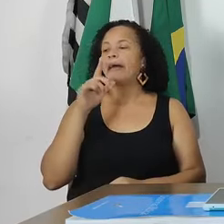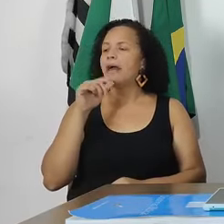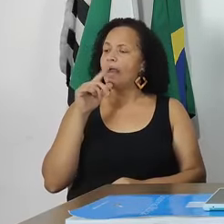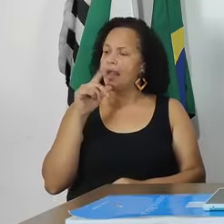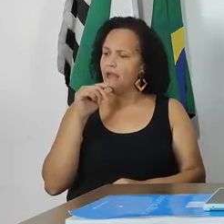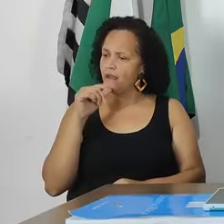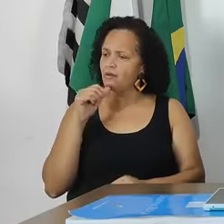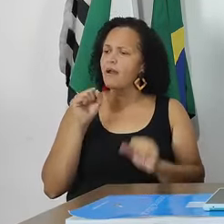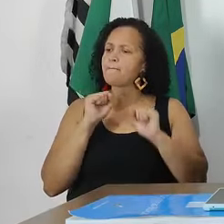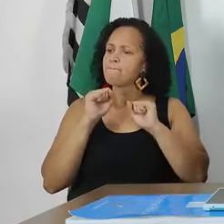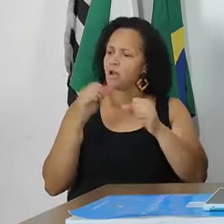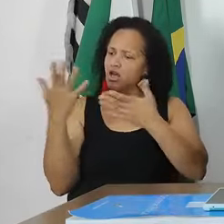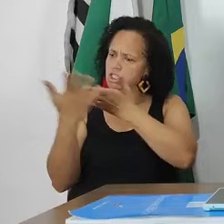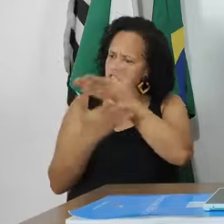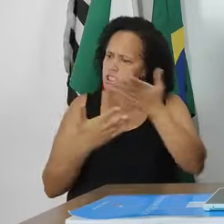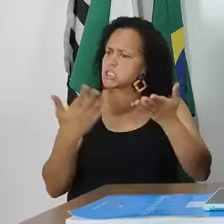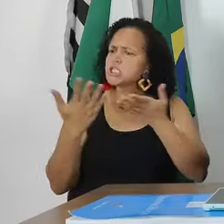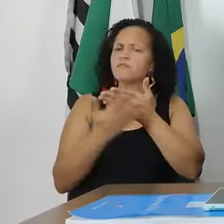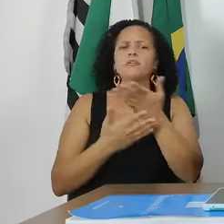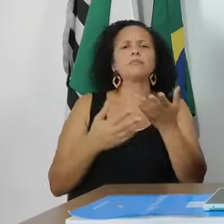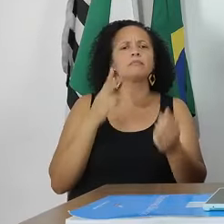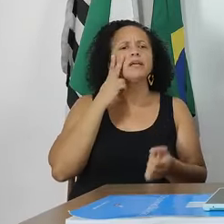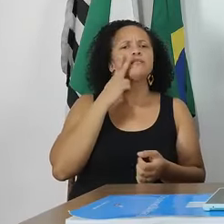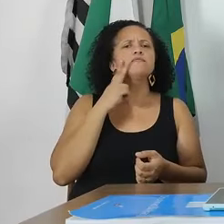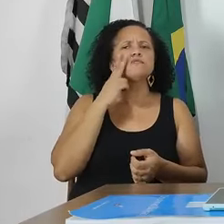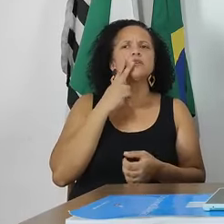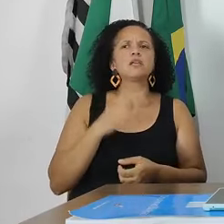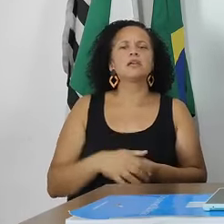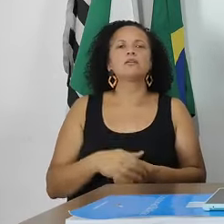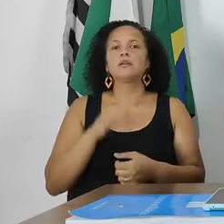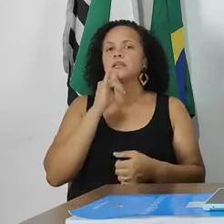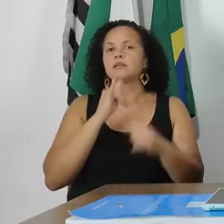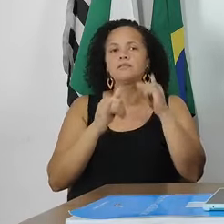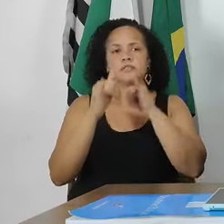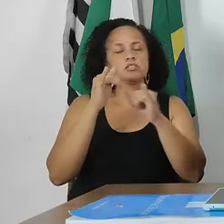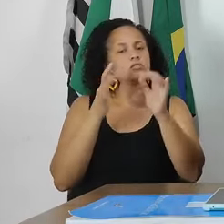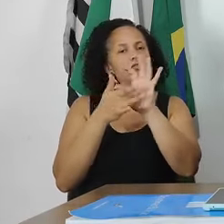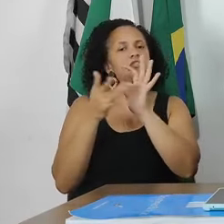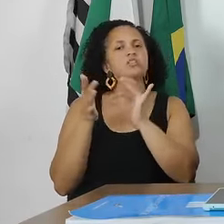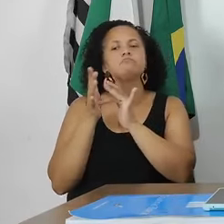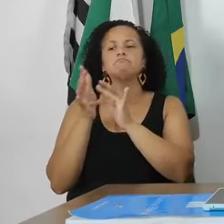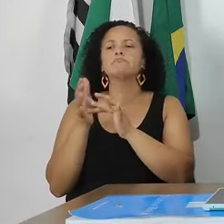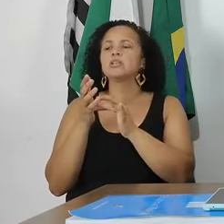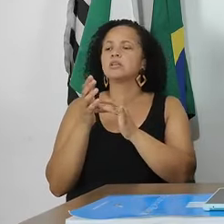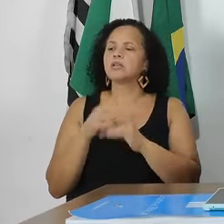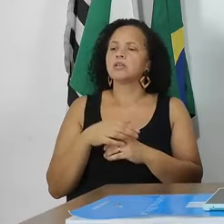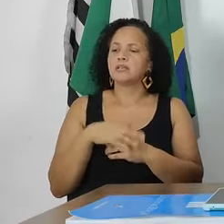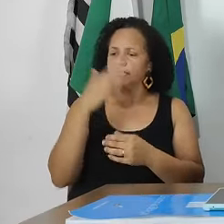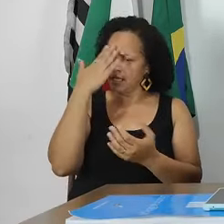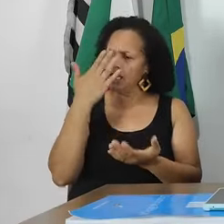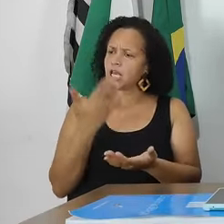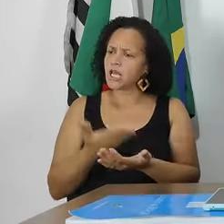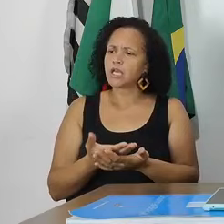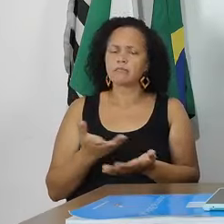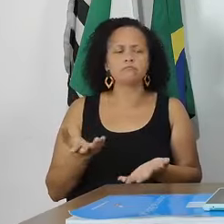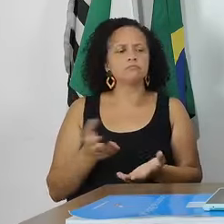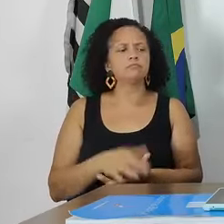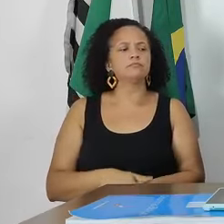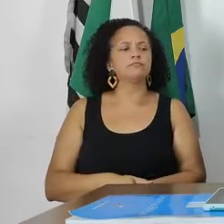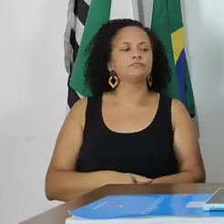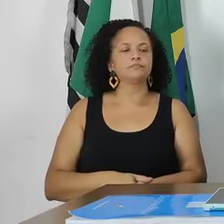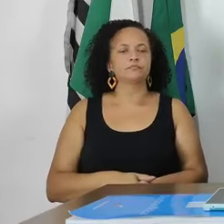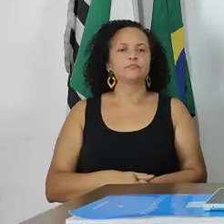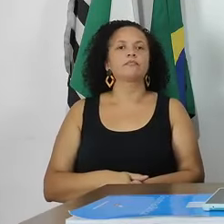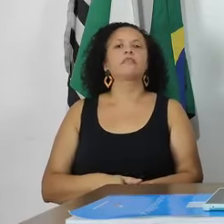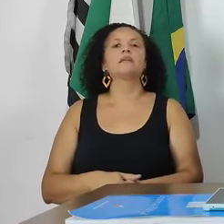O casamento não é meu, mas ele foi lá e proveu na vida deles, né? Muitas vezes a gente sabe, vê informações, sabendo que aquela